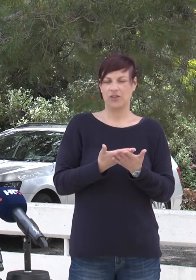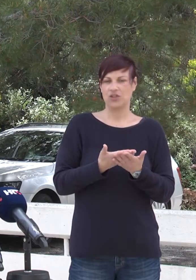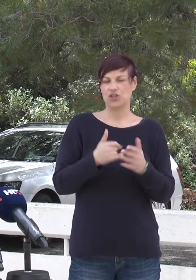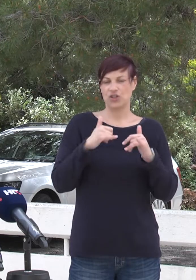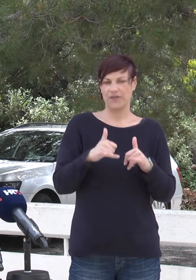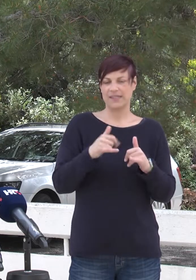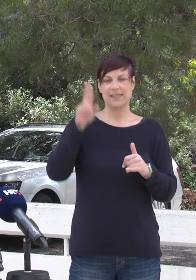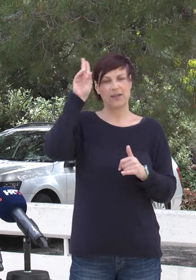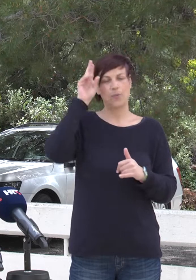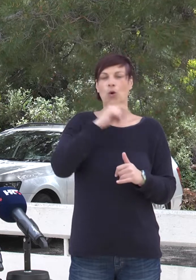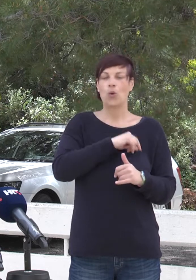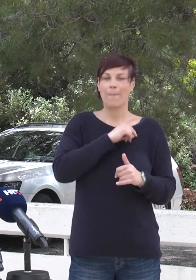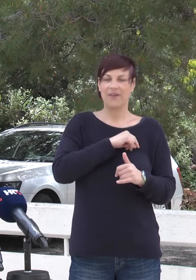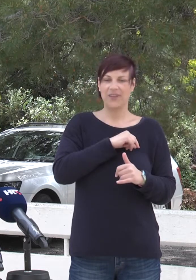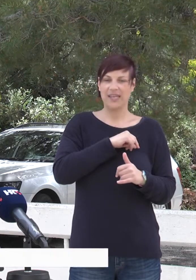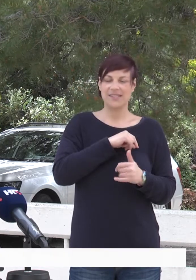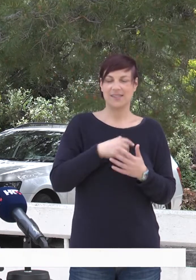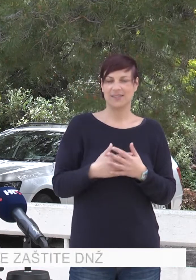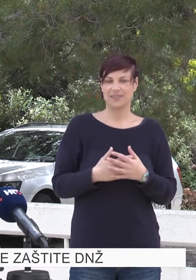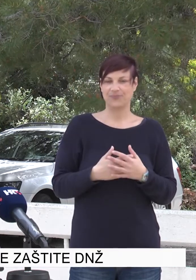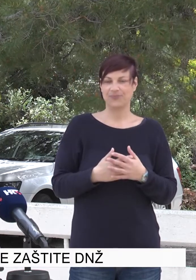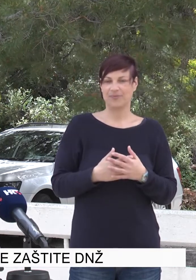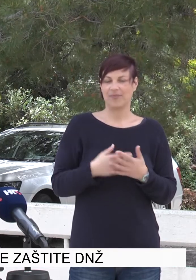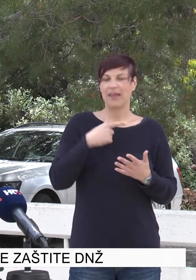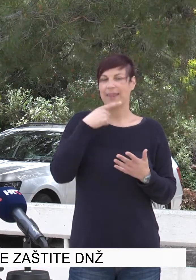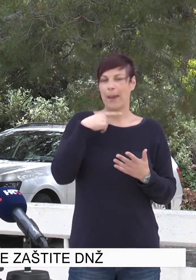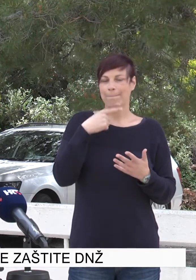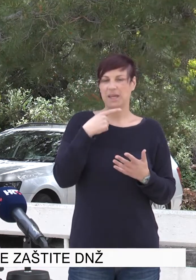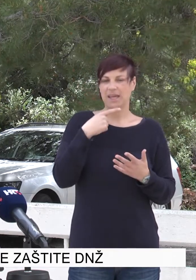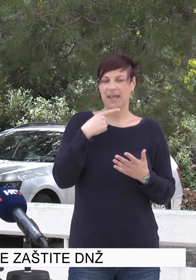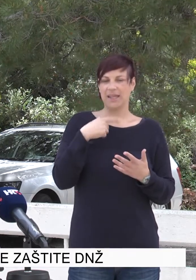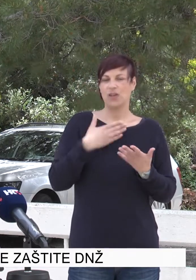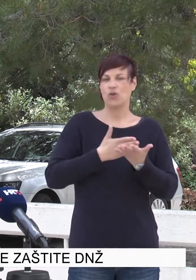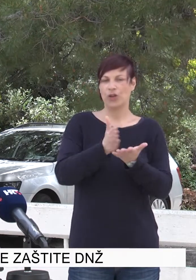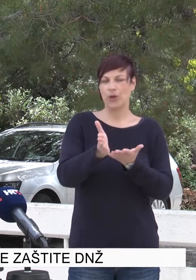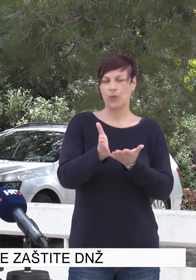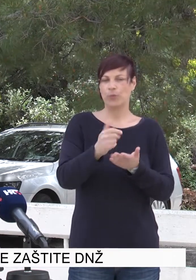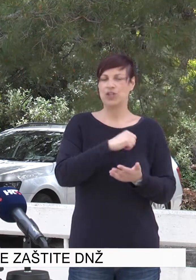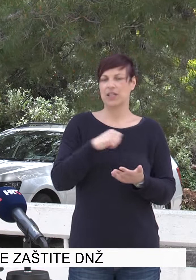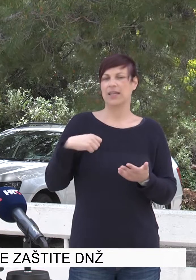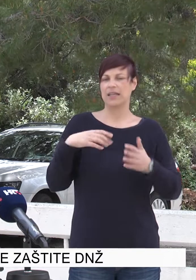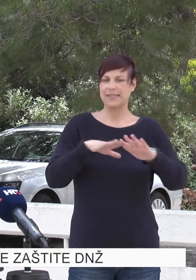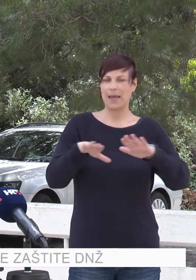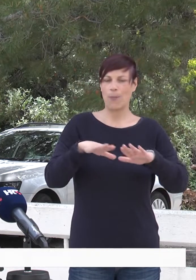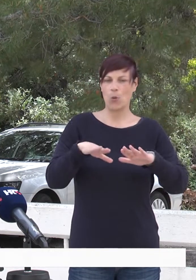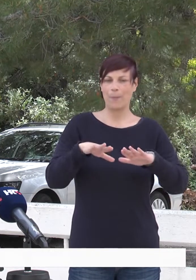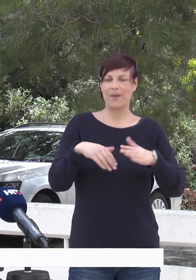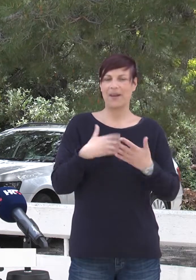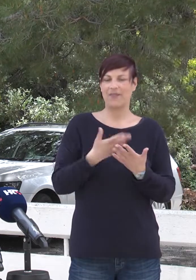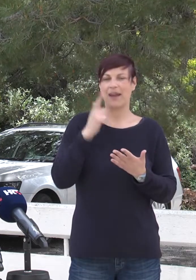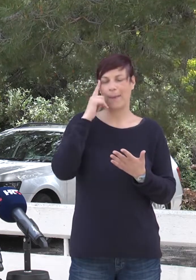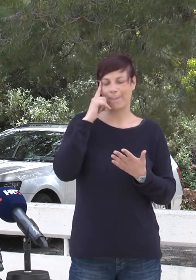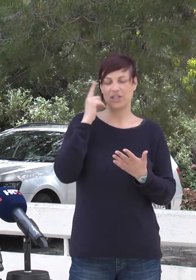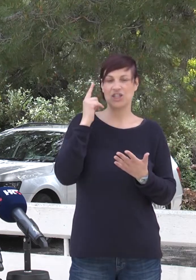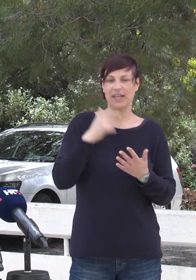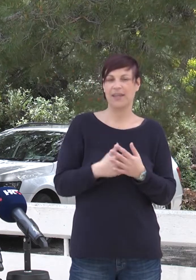ovom trenutku mogu obavijestiti da je prijedlog koji je upućen jedinicama lokalne samouprave na mišljenje